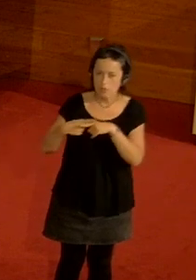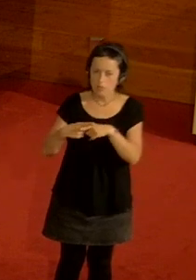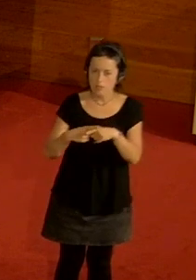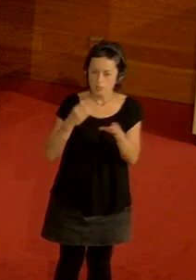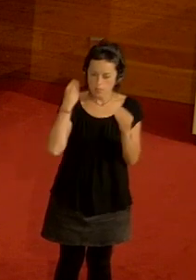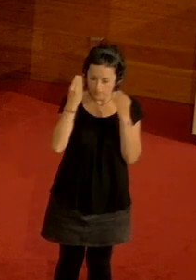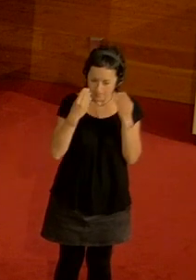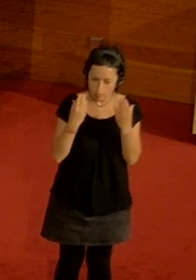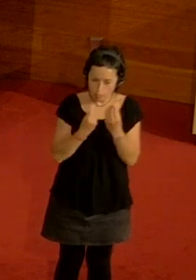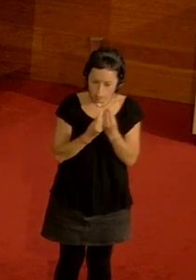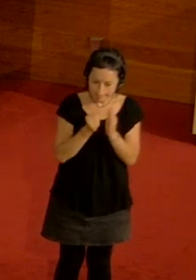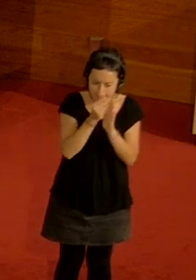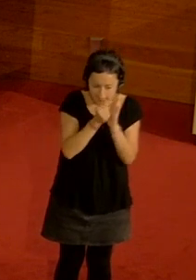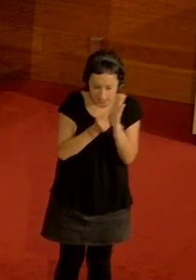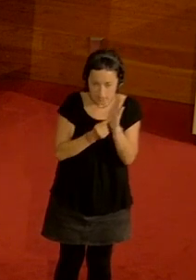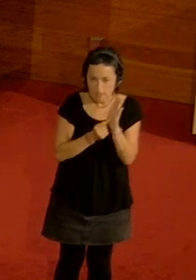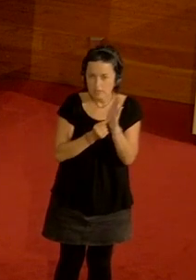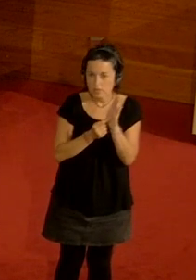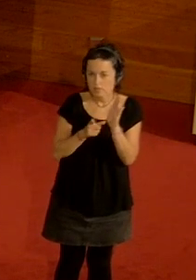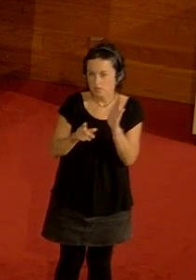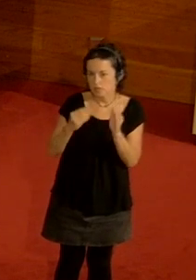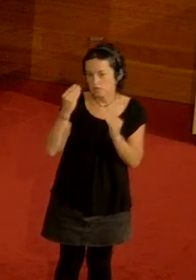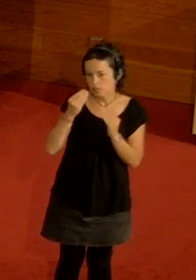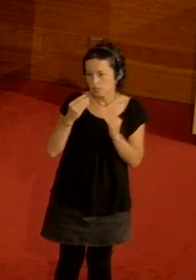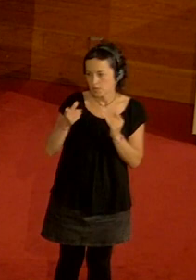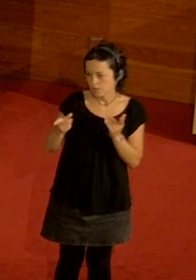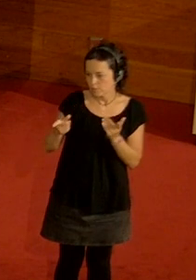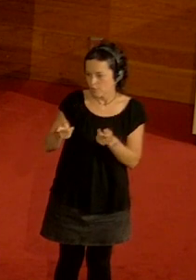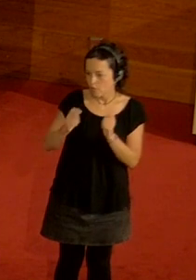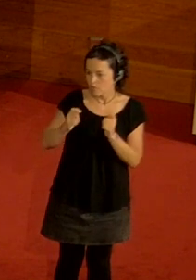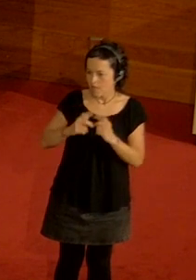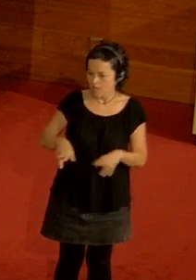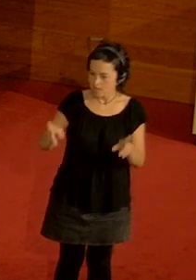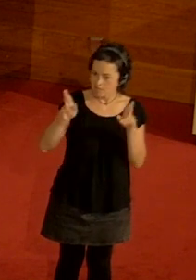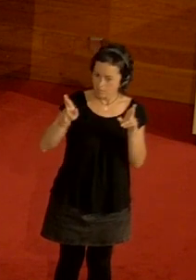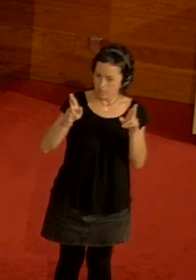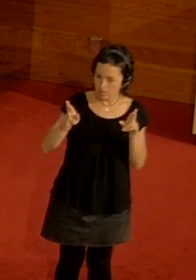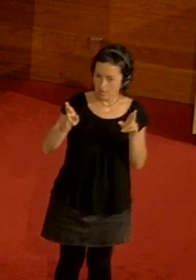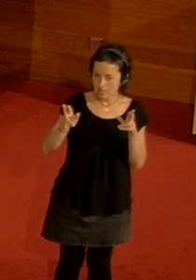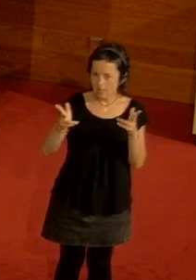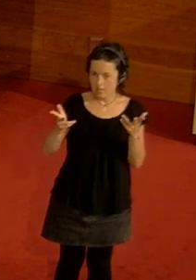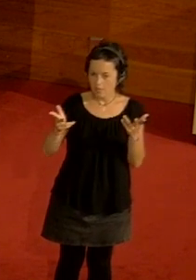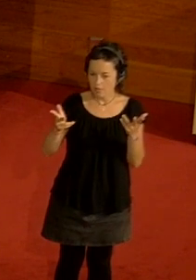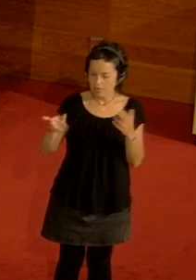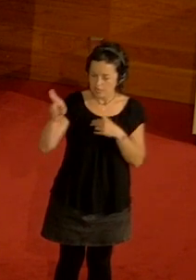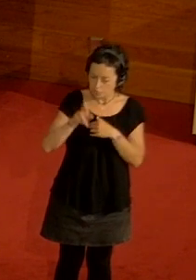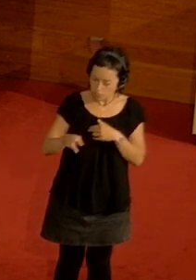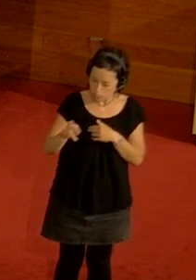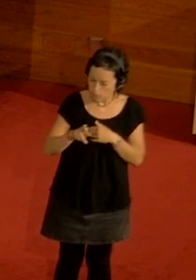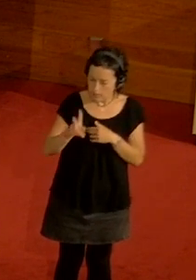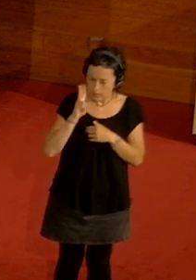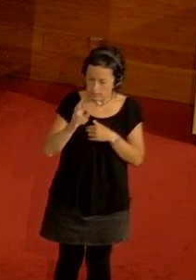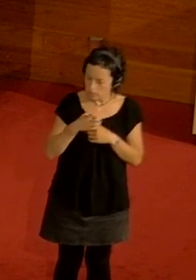poder yo creo que esto es una forma indudablemente de Esperanza de poder de poder cuestionar ese bucle invisible del que